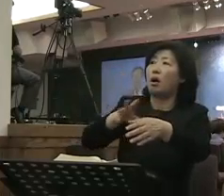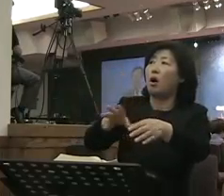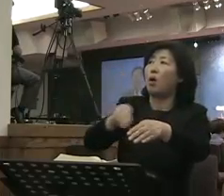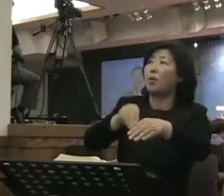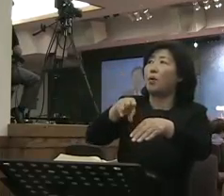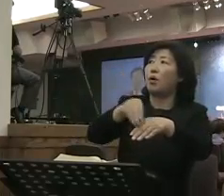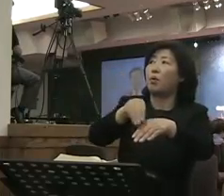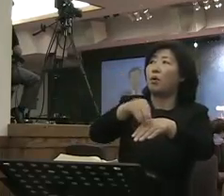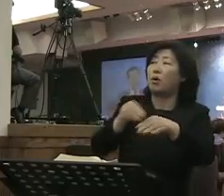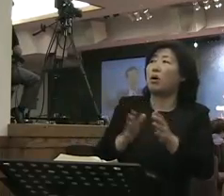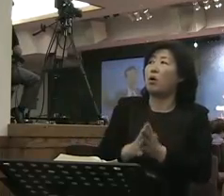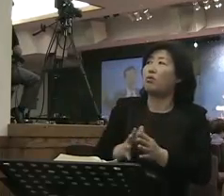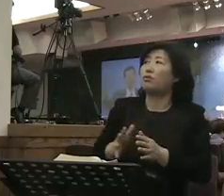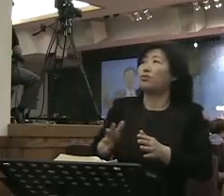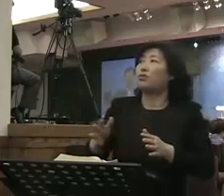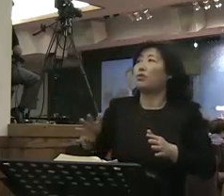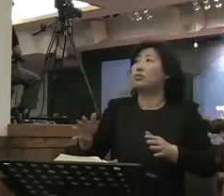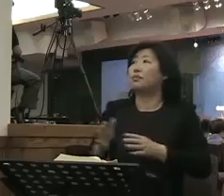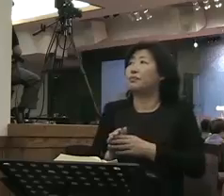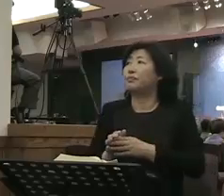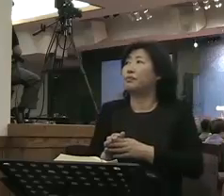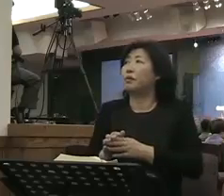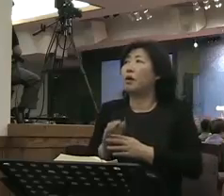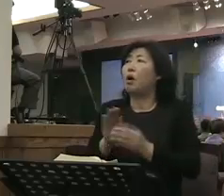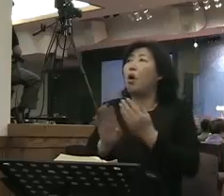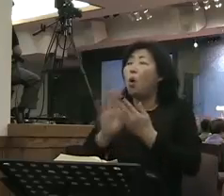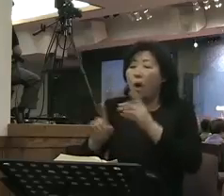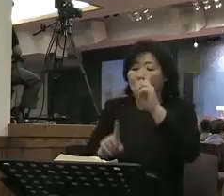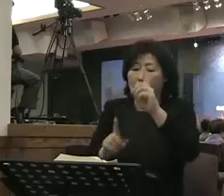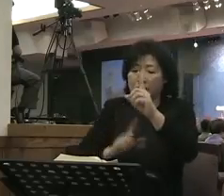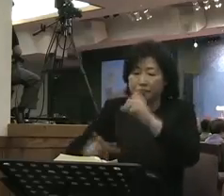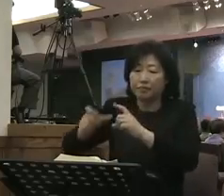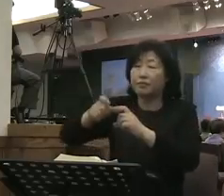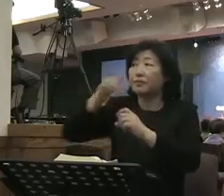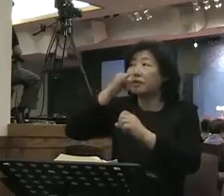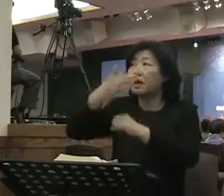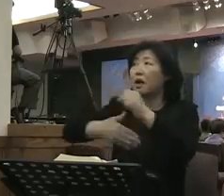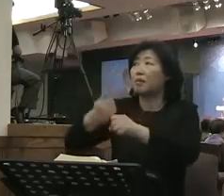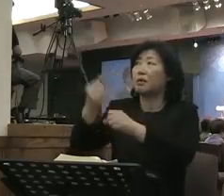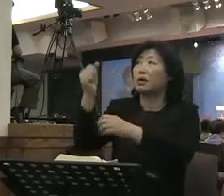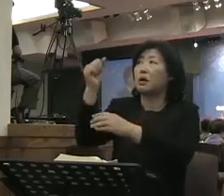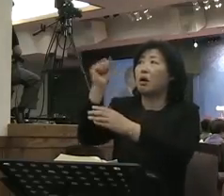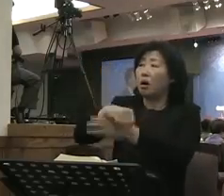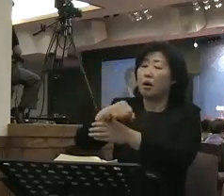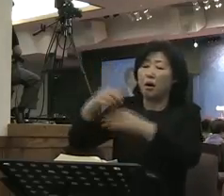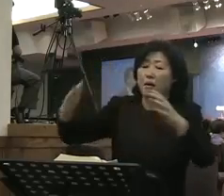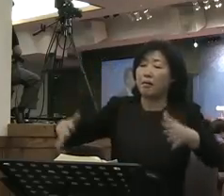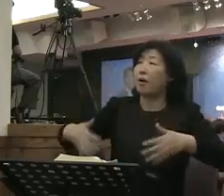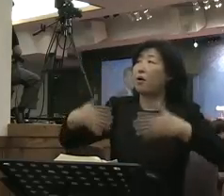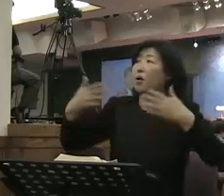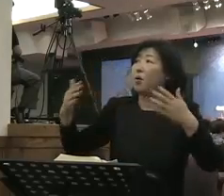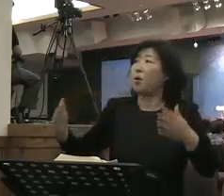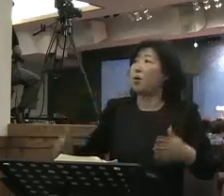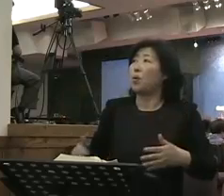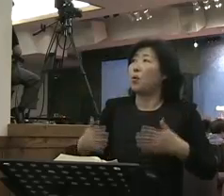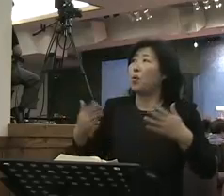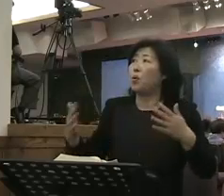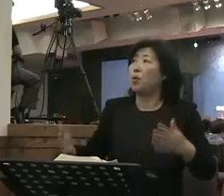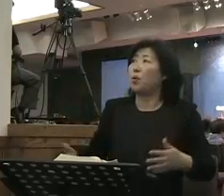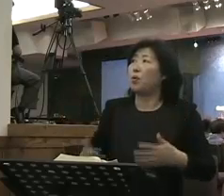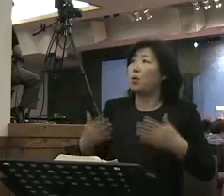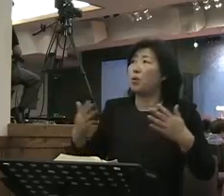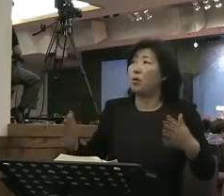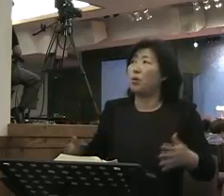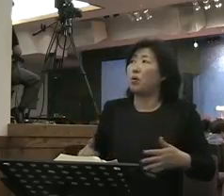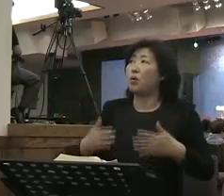시작합니다. 그런데 그 후에 한 가지가 더 있습니다. 하나님이 허락하시는 바람이 불게 됩니다. 바람이 부는